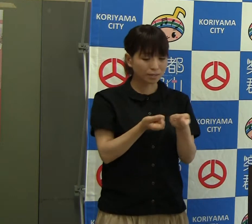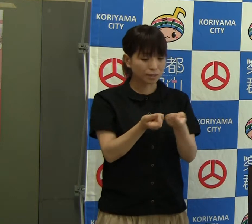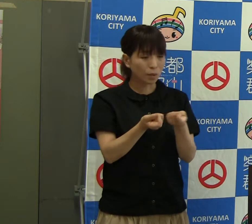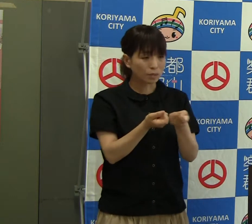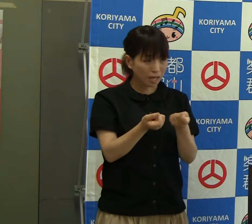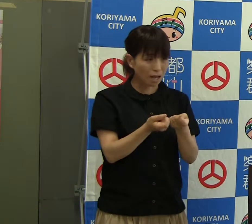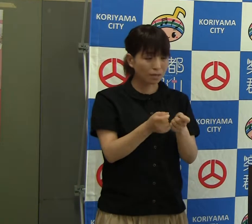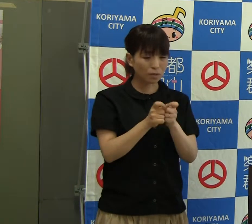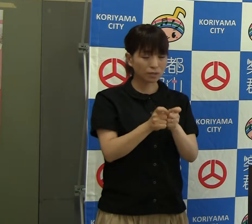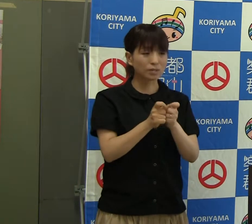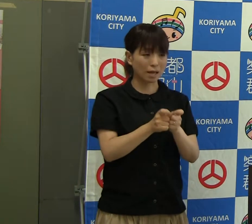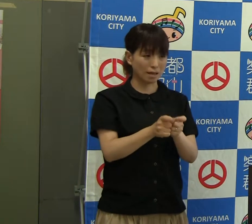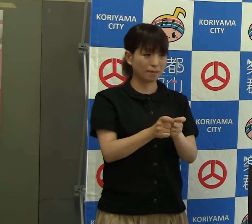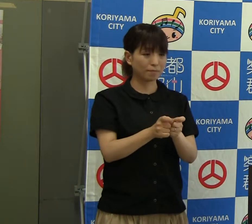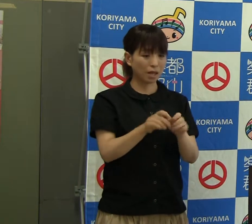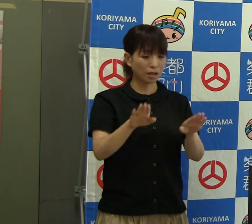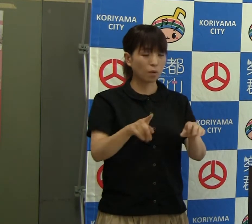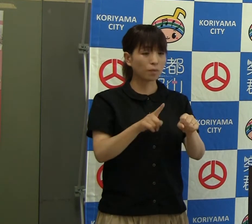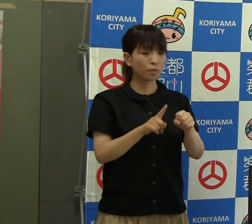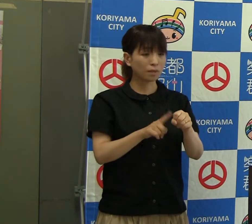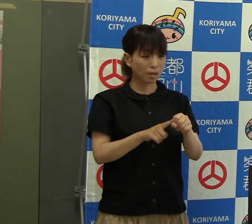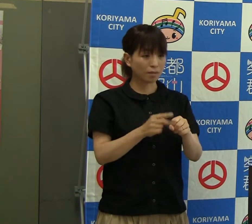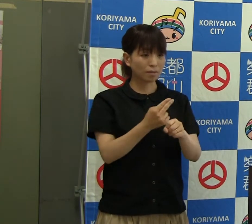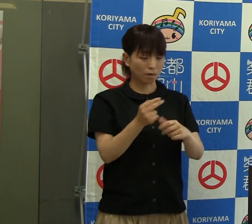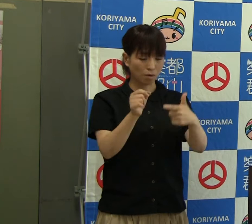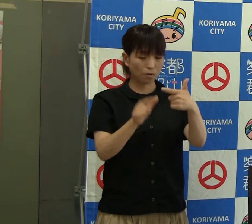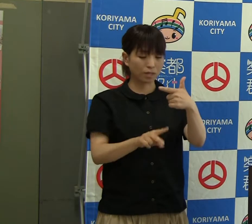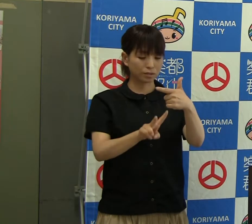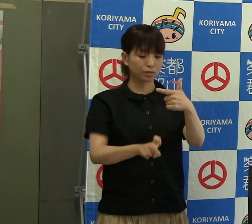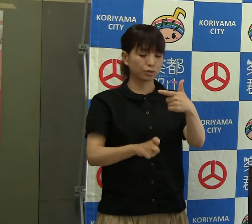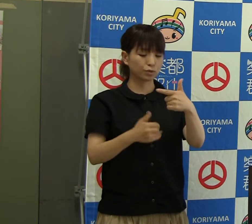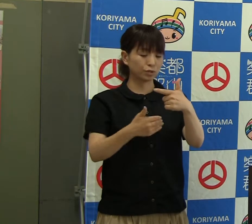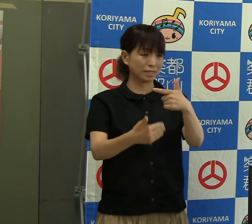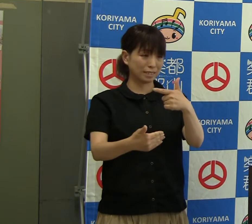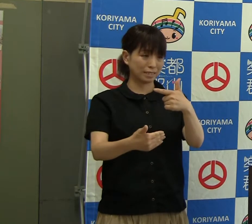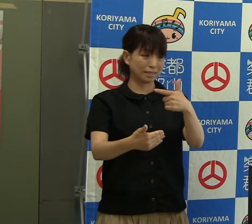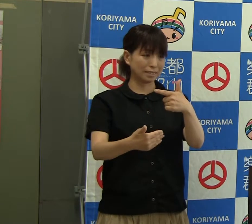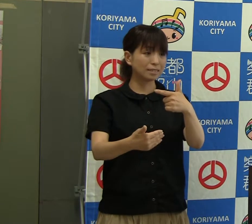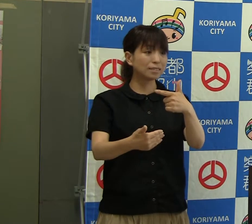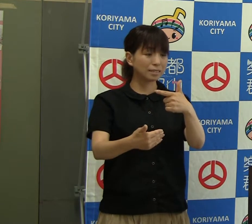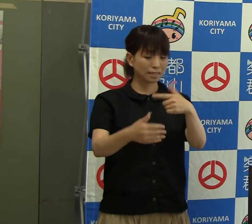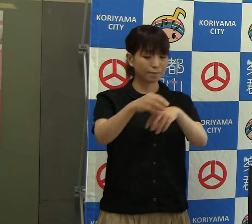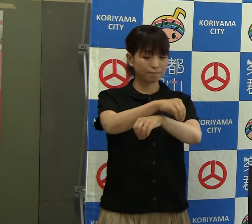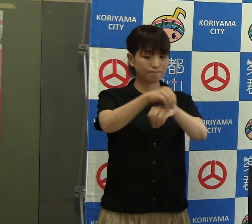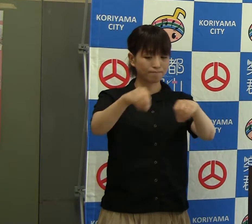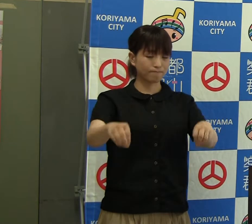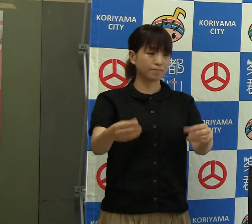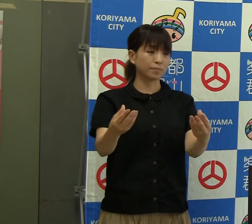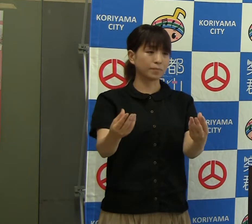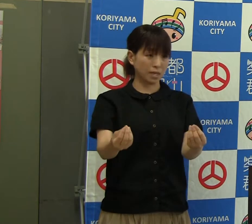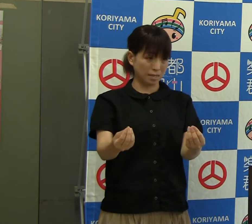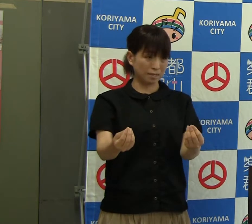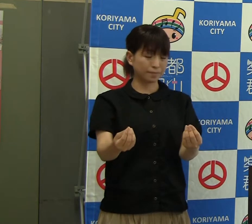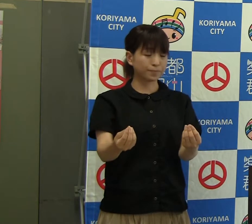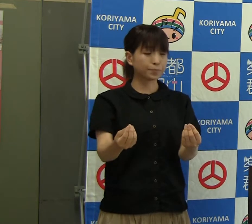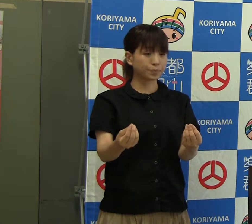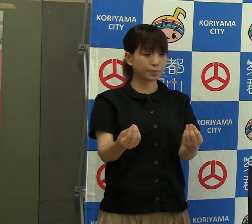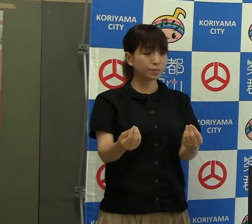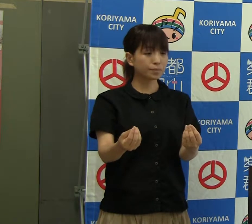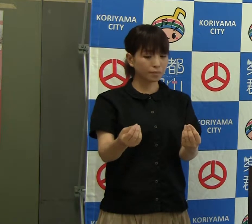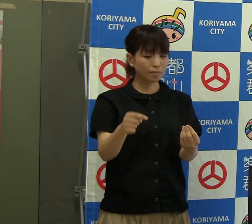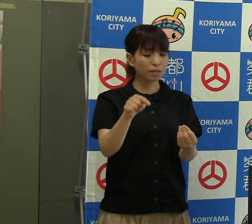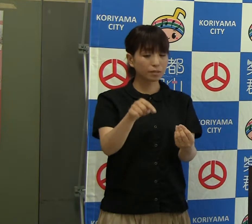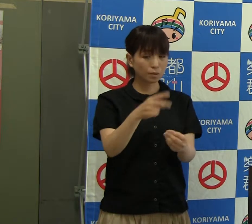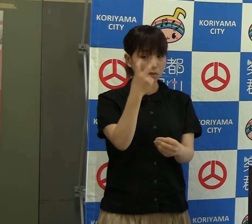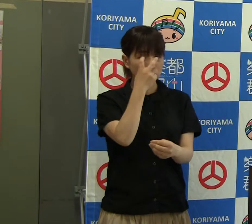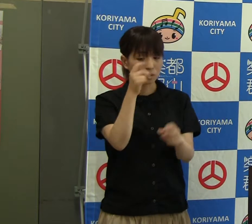査について本年6月19日に契約を締結したところでございまして、その